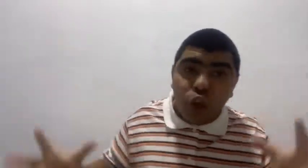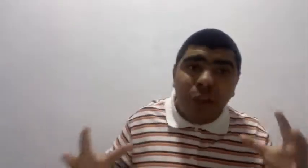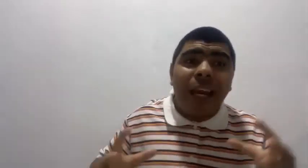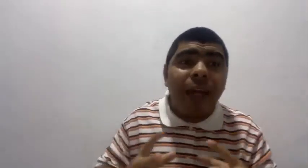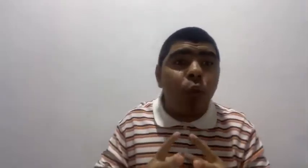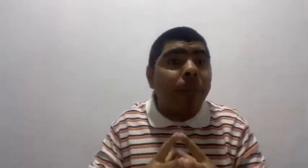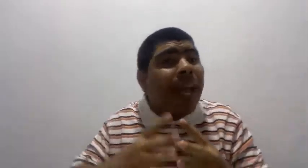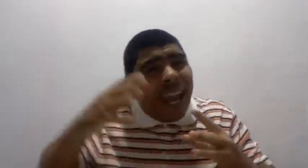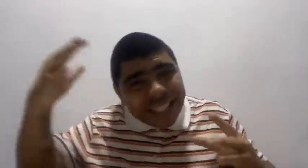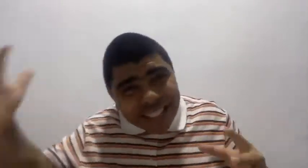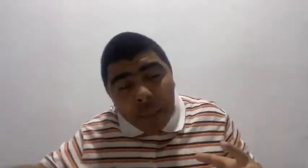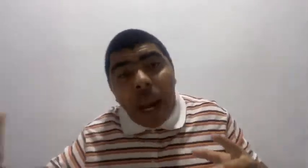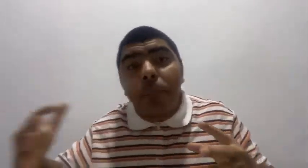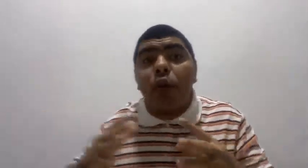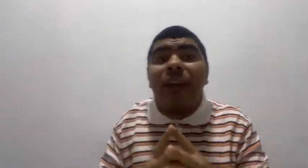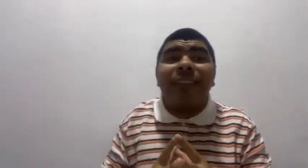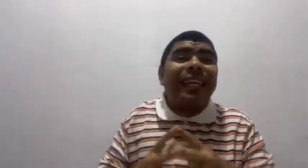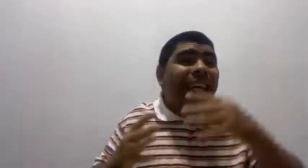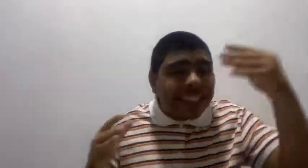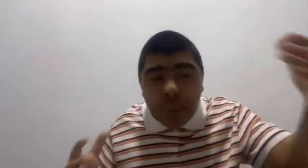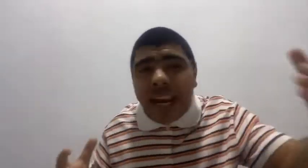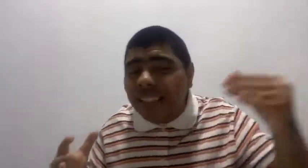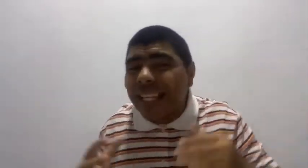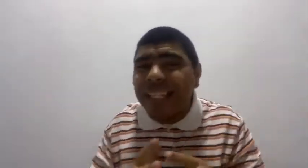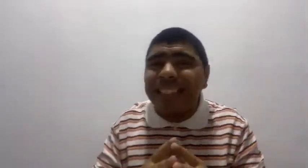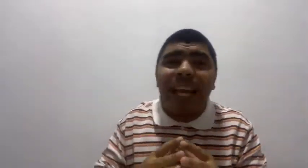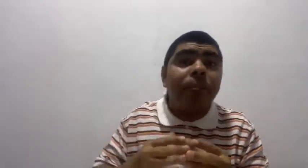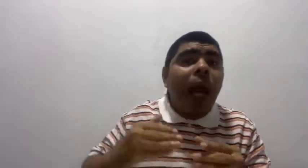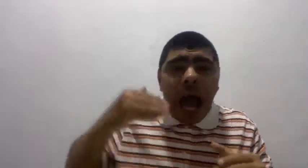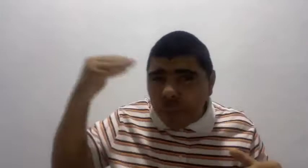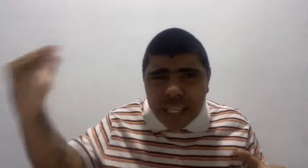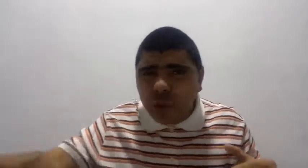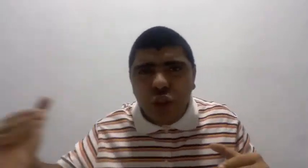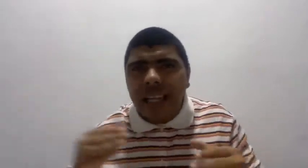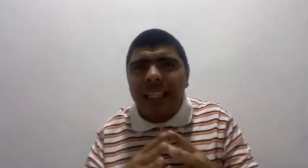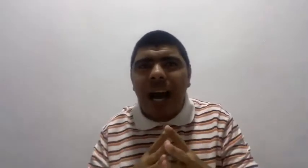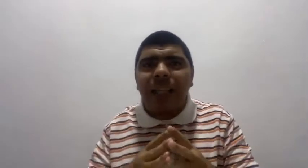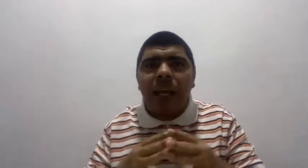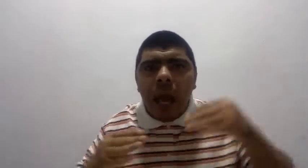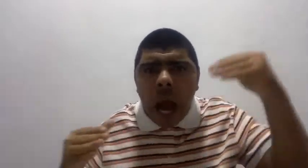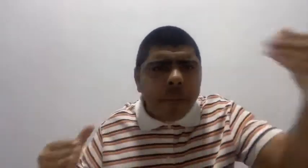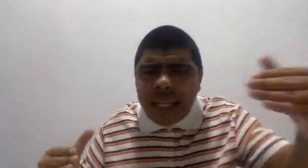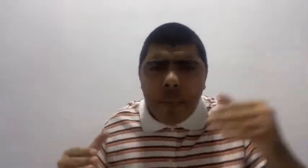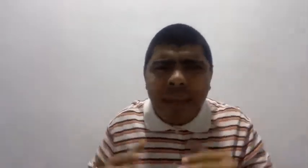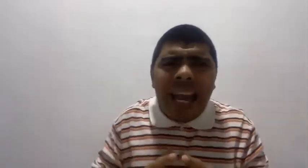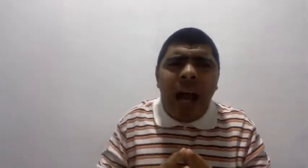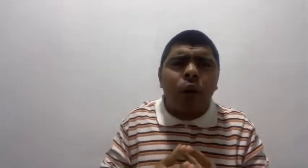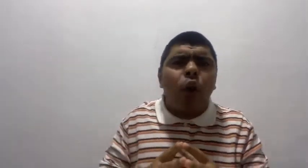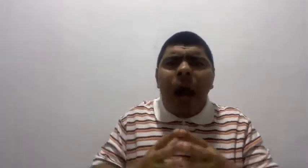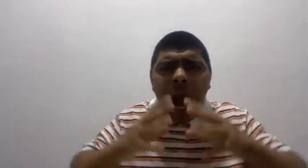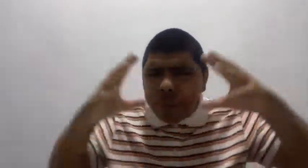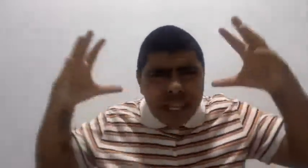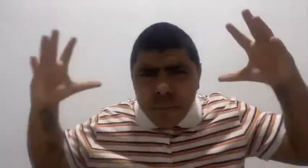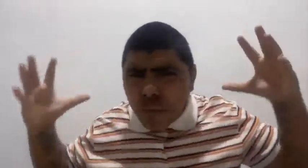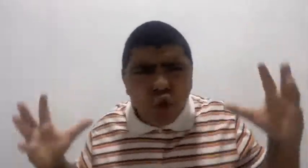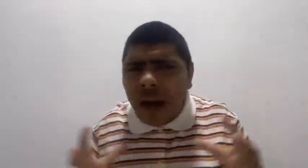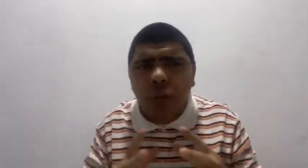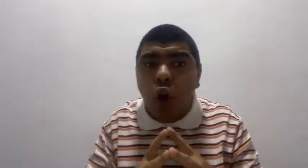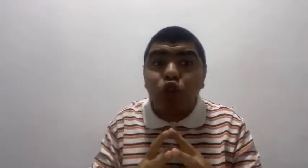de lengua, estaba la profecía, estaba la ciencia, habían sanidades, habían milagros, había muchas cosas